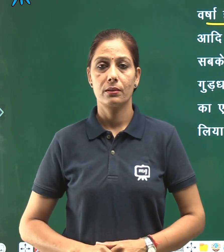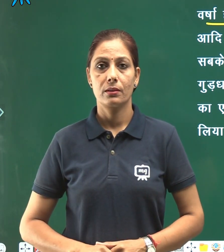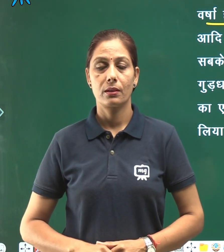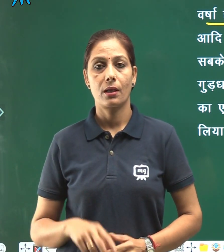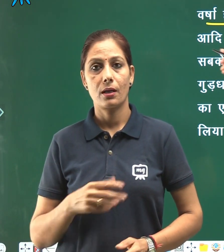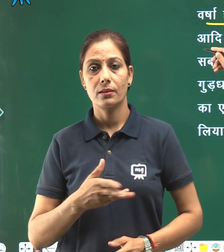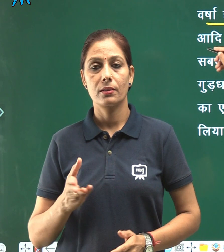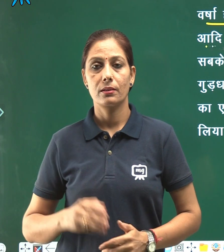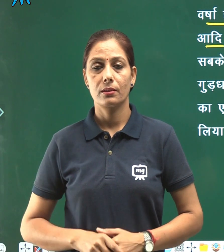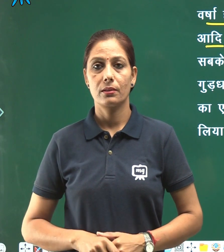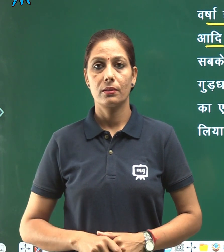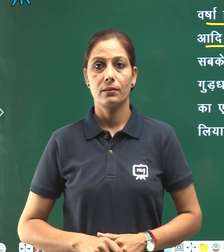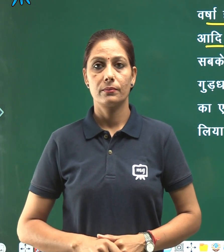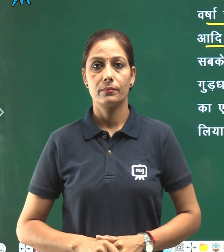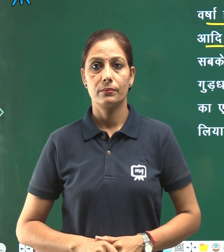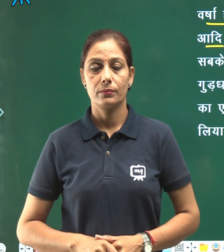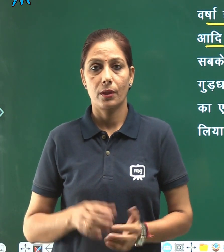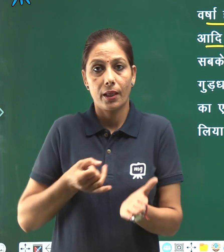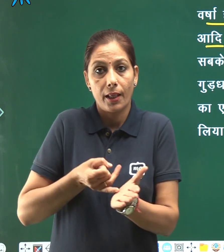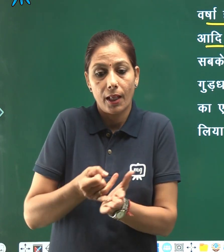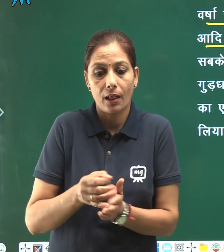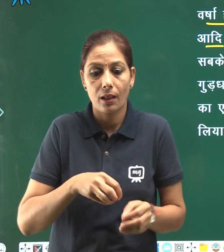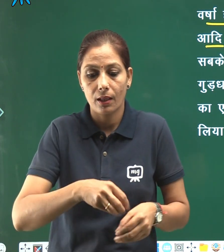आदि की बुआई होगी।